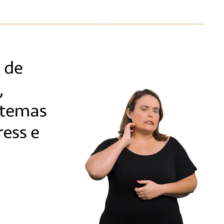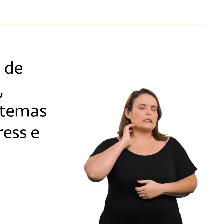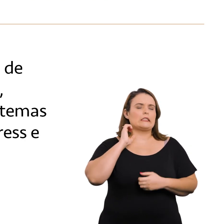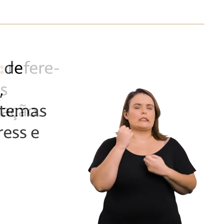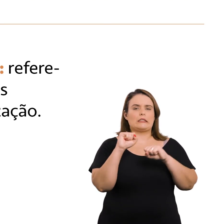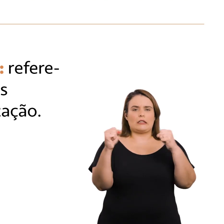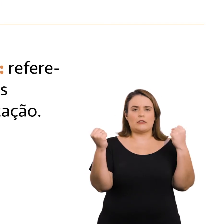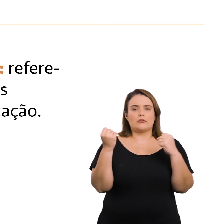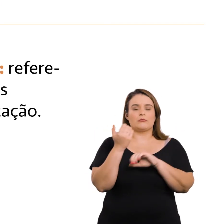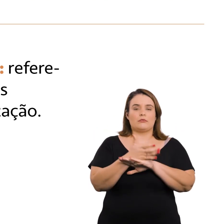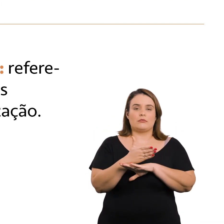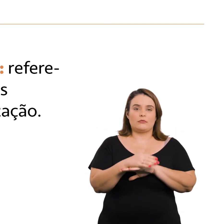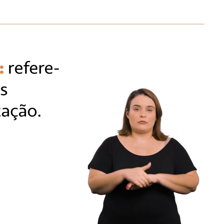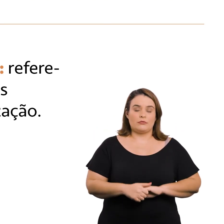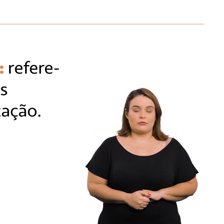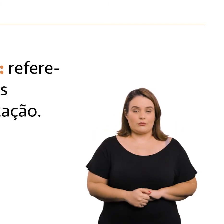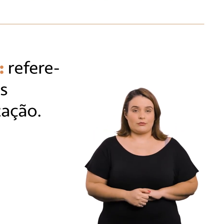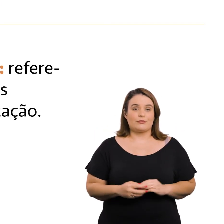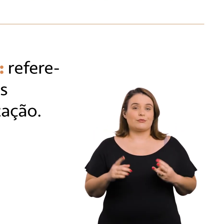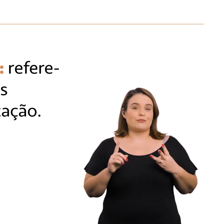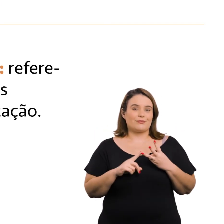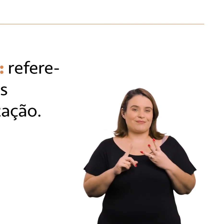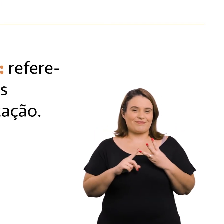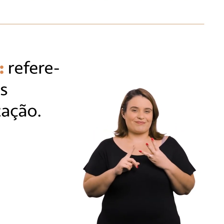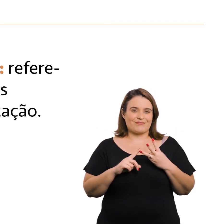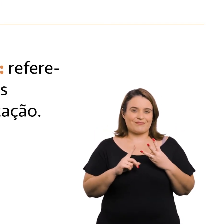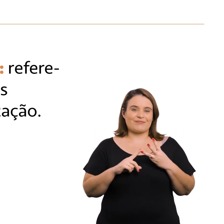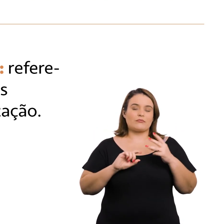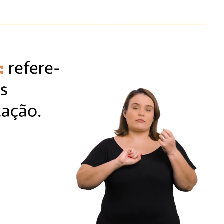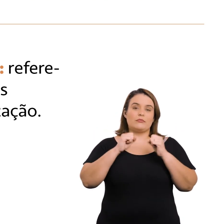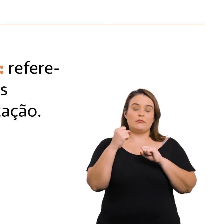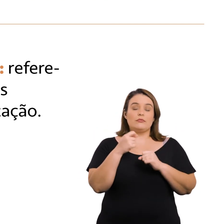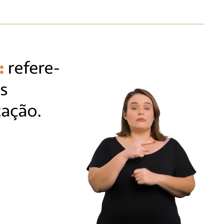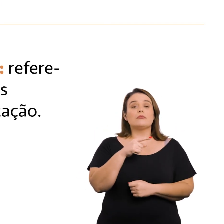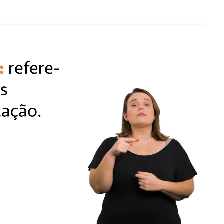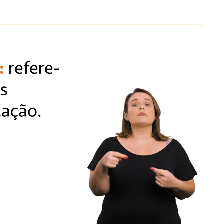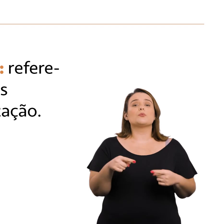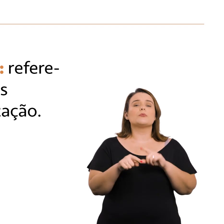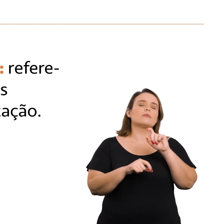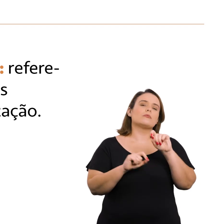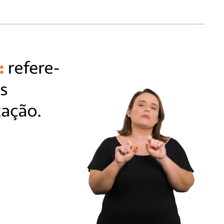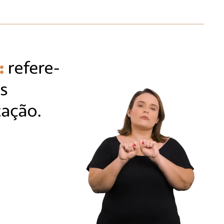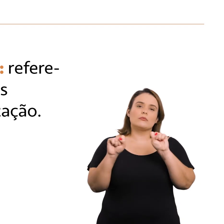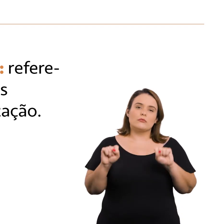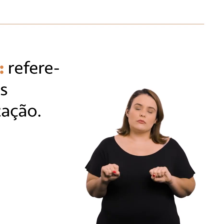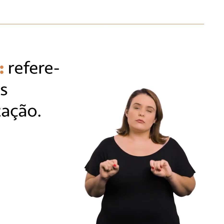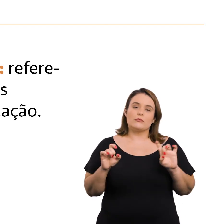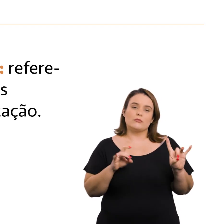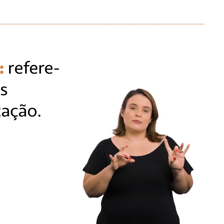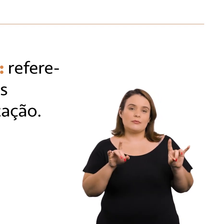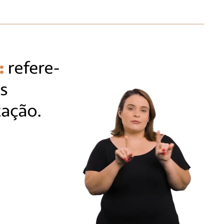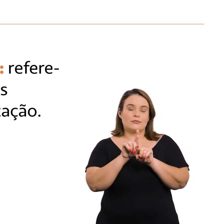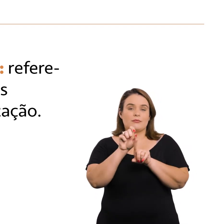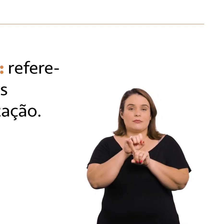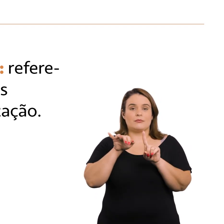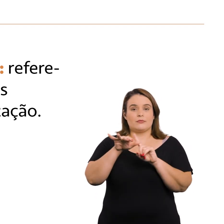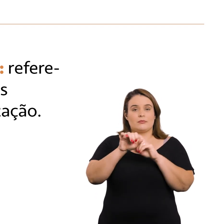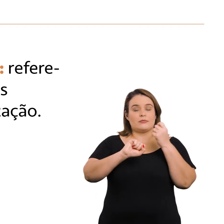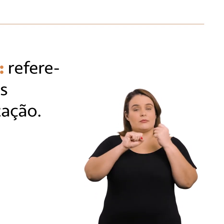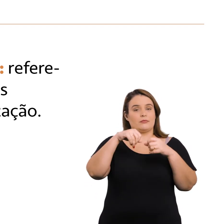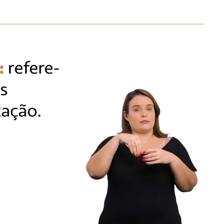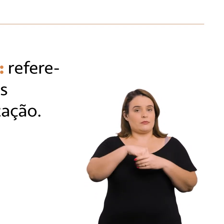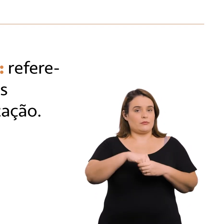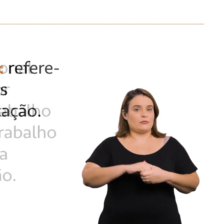treinamento. Ergonomia organizacional. Refere-se à otimização dos sistemas técnicos e sociais da